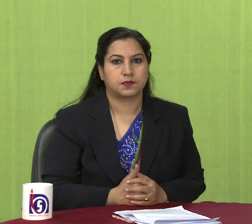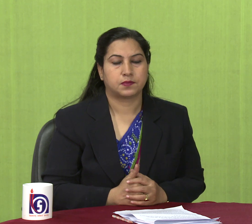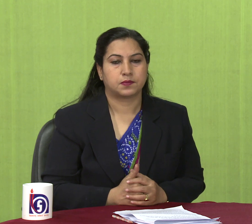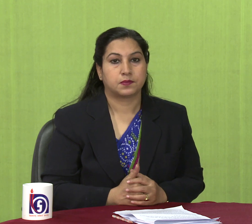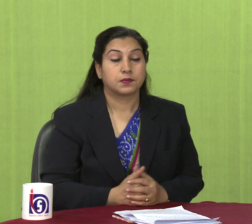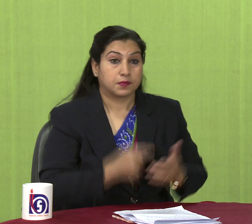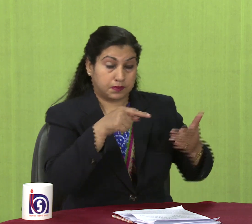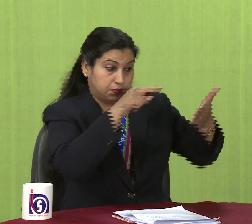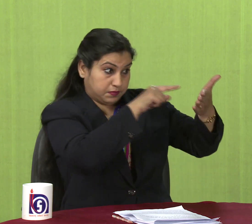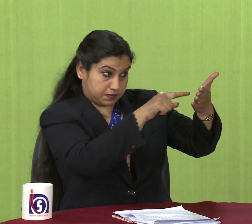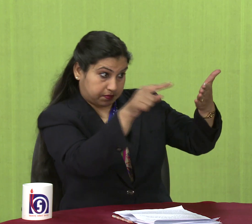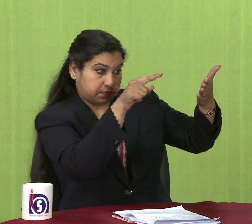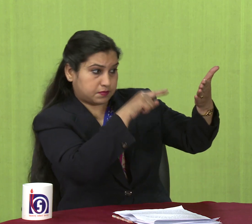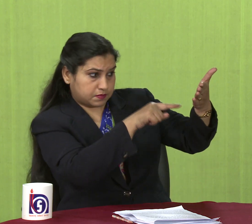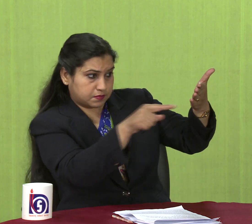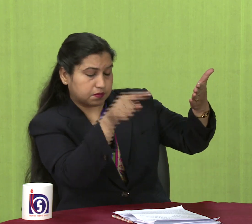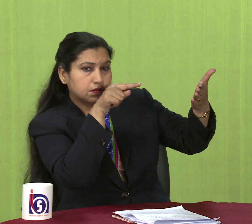इस दोहे में कवि कहता है